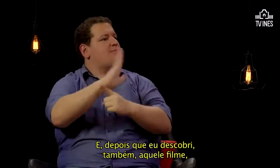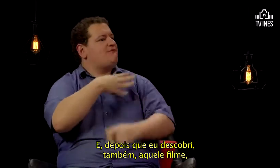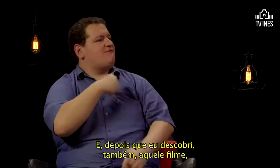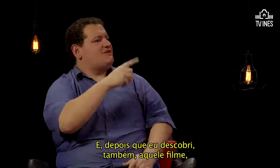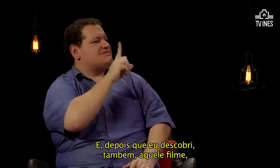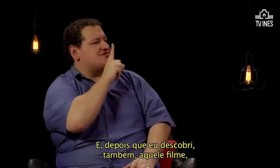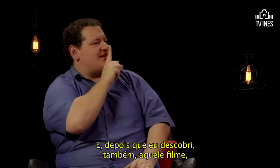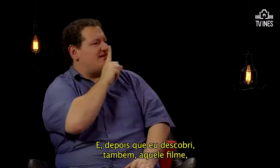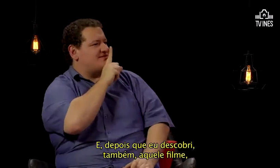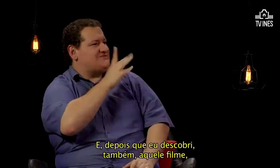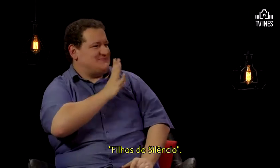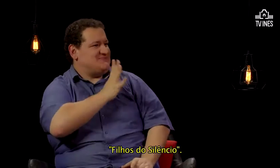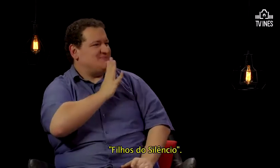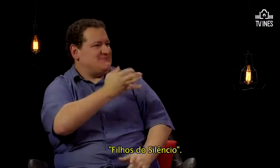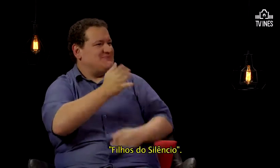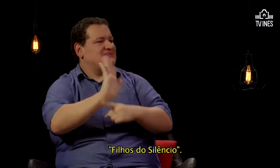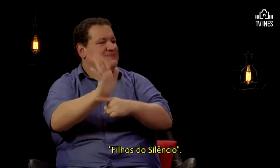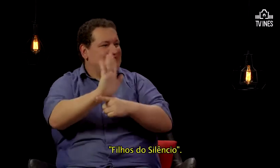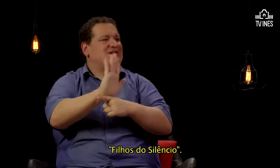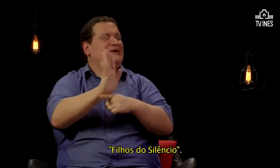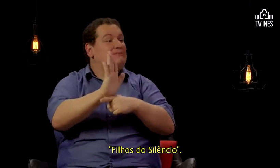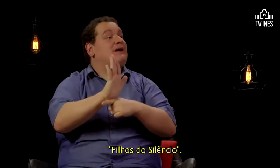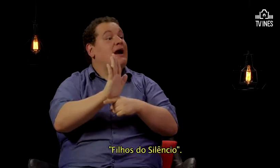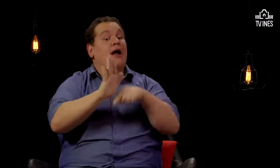descobri também aquele filme Filho do Silêncio...